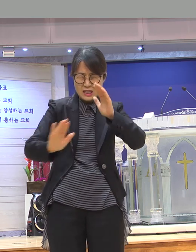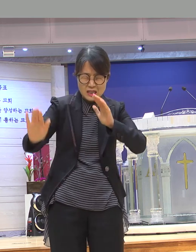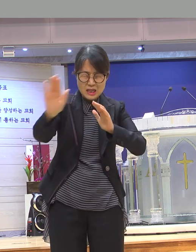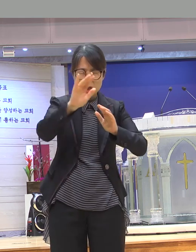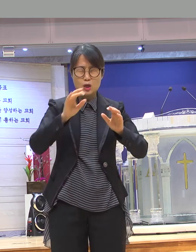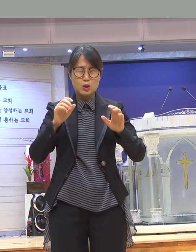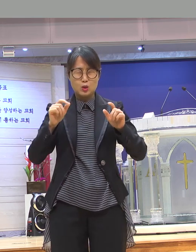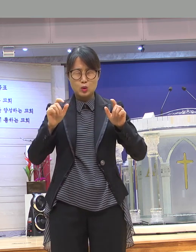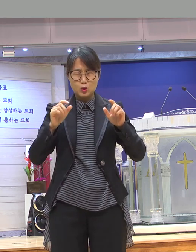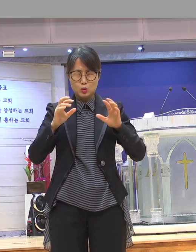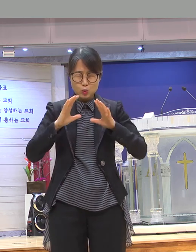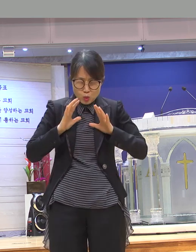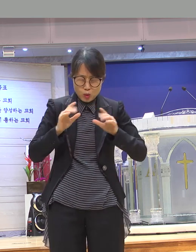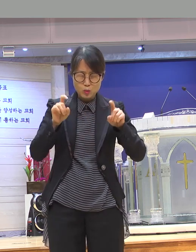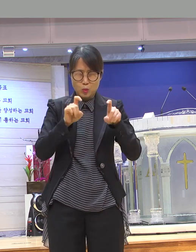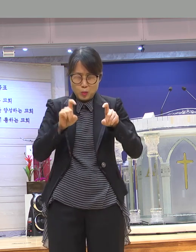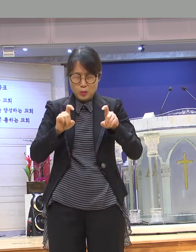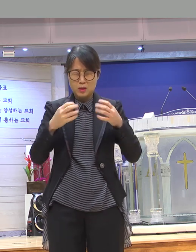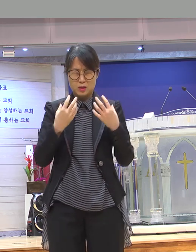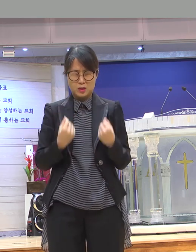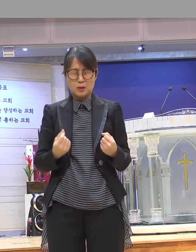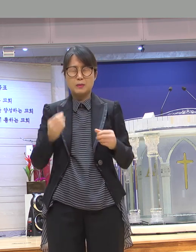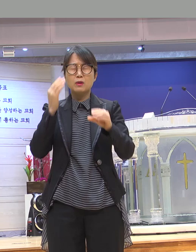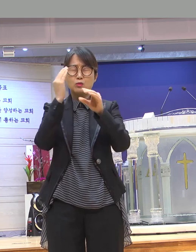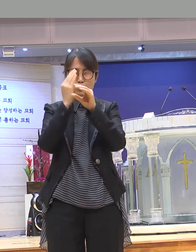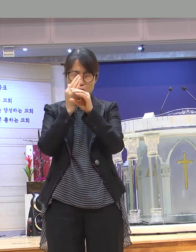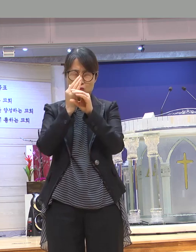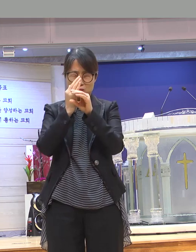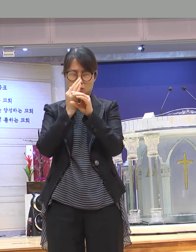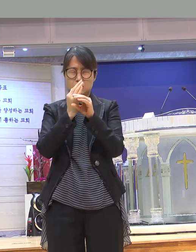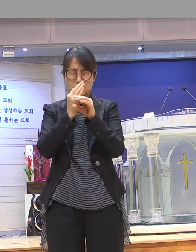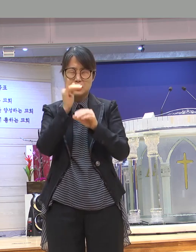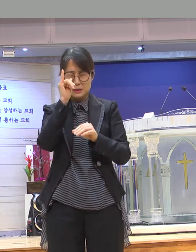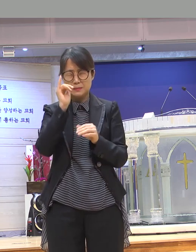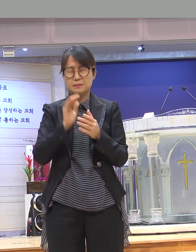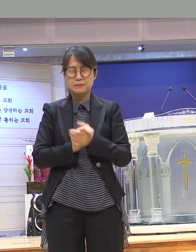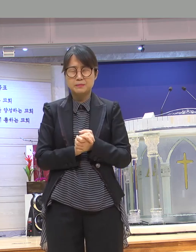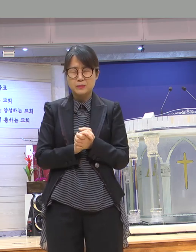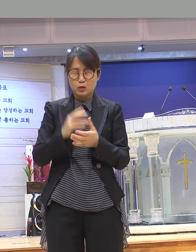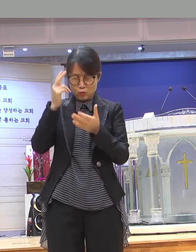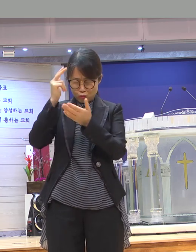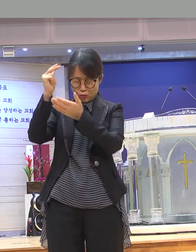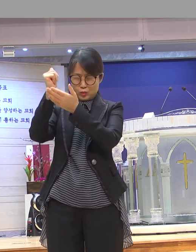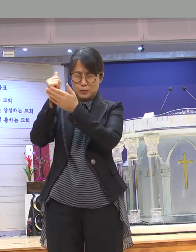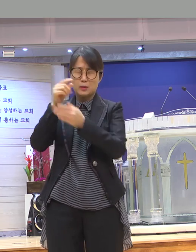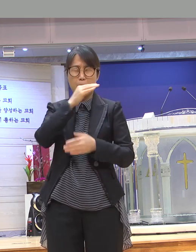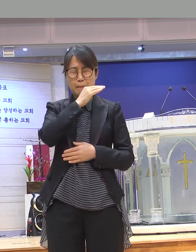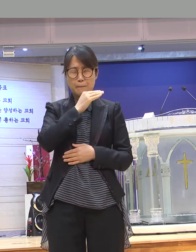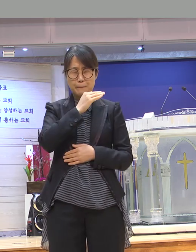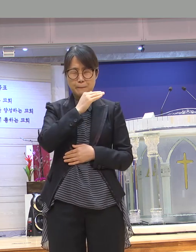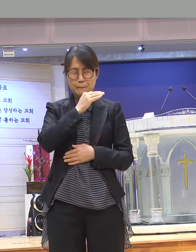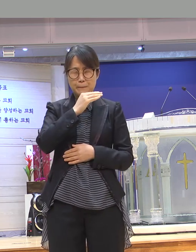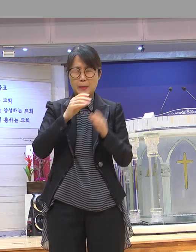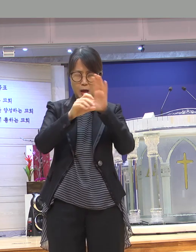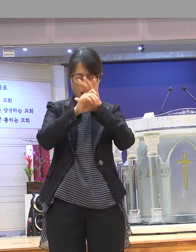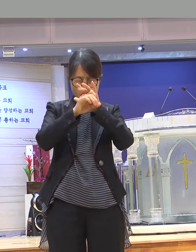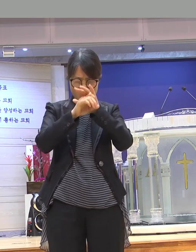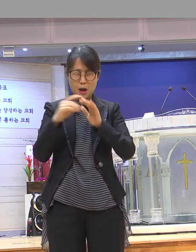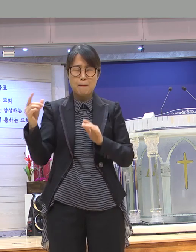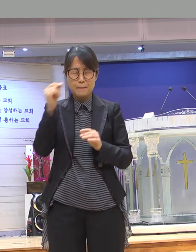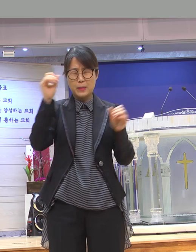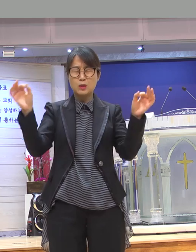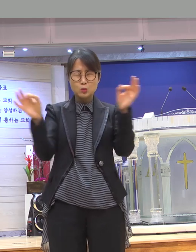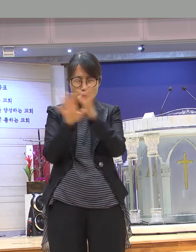전 세계가 두려움과 공포, 절망과 혼란 가운데 휩싸여 있습니다. 주님,